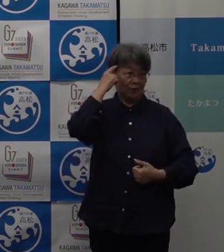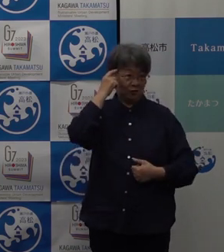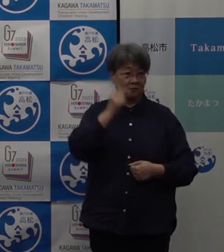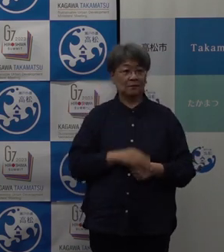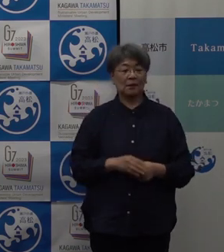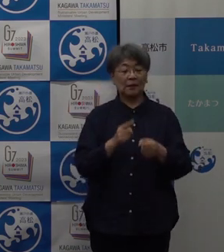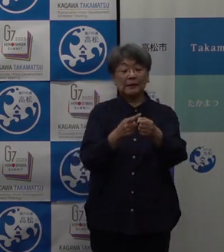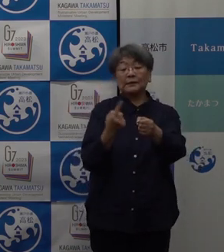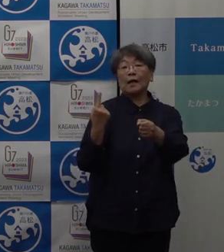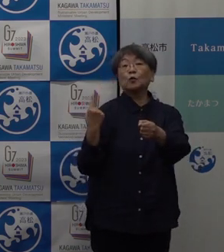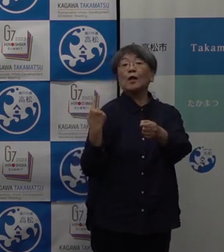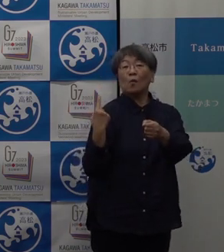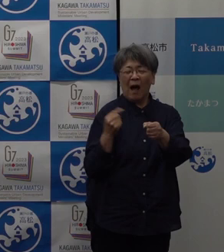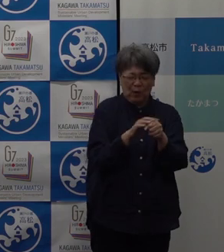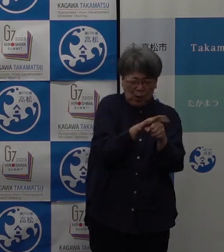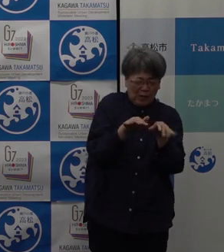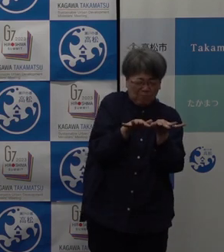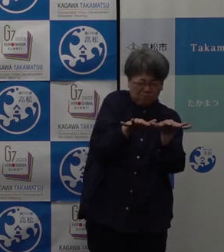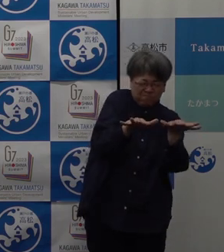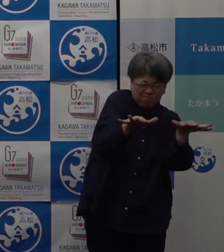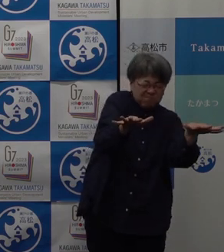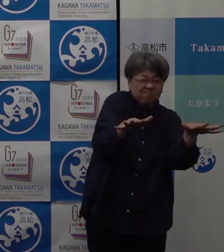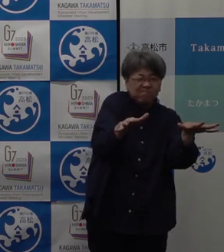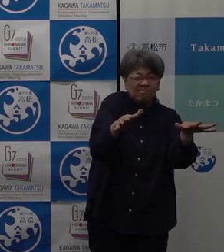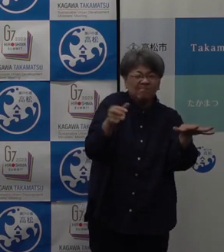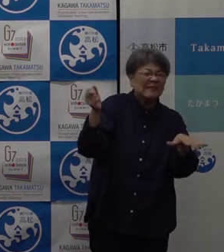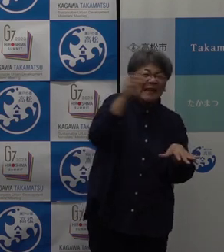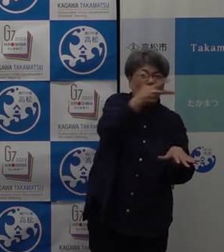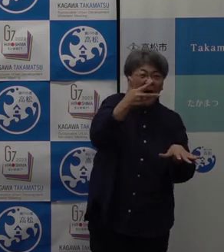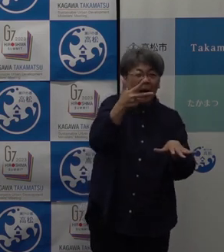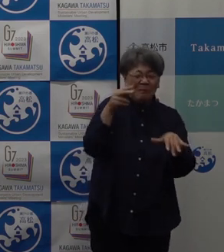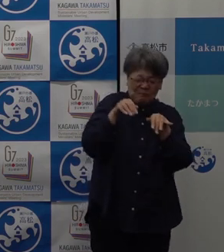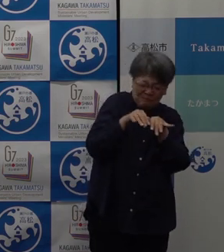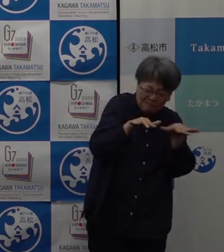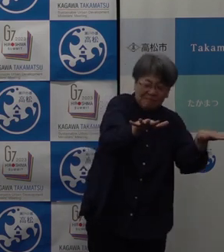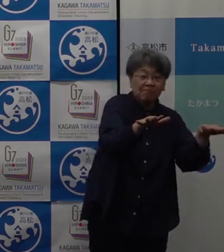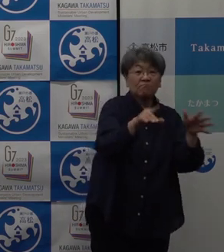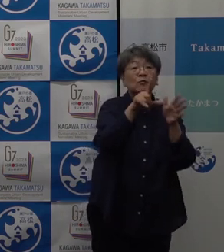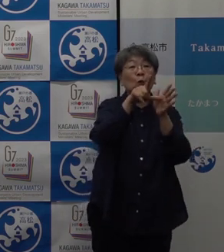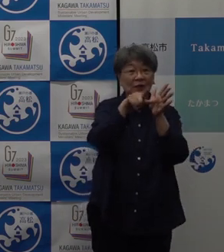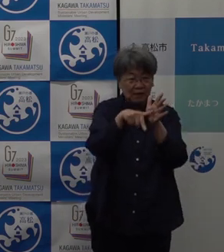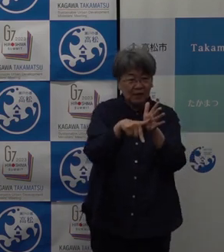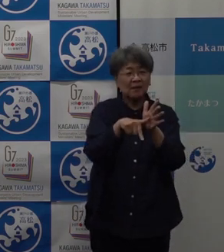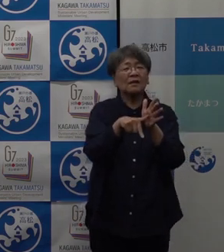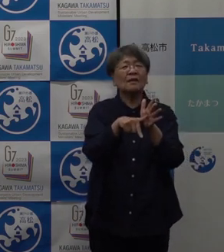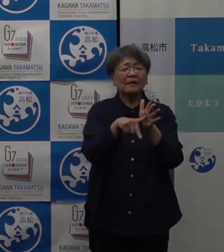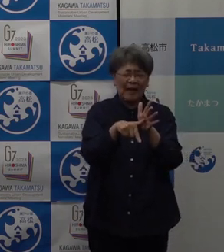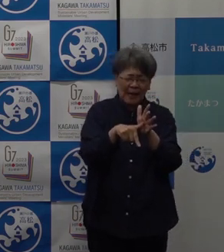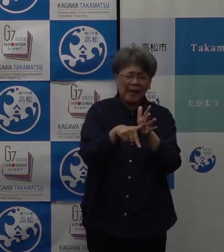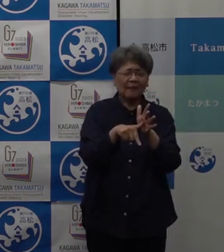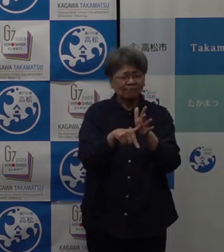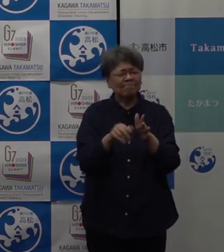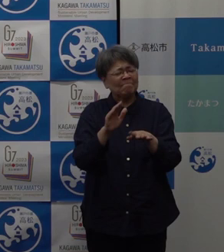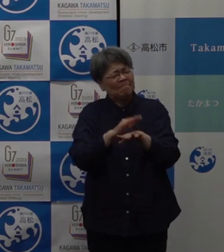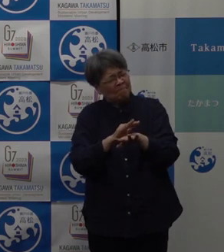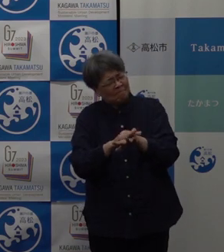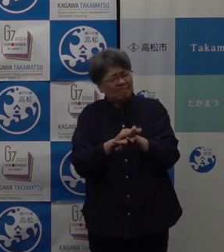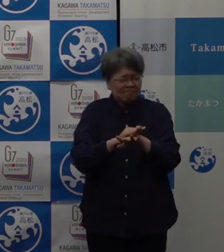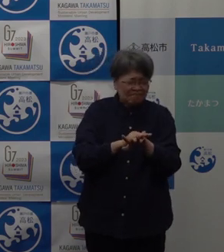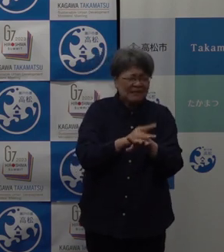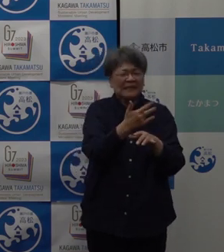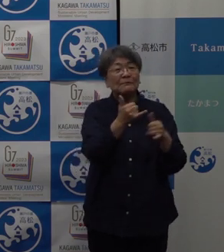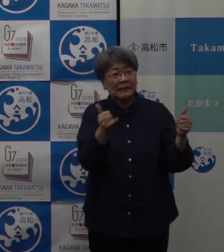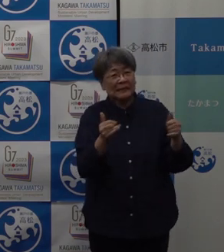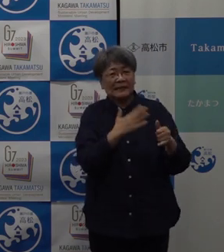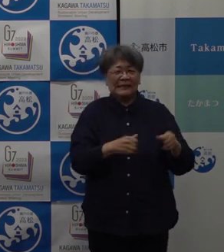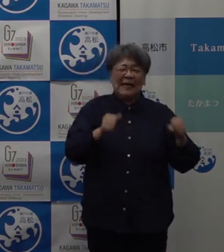はちょうどコロナ感染の第7波が猛威を振るっていた時でございまして、ただどうにか市民の皆様に元気を取り戻